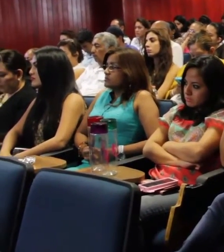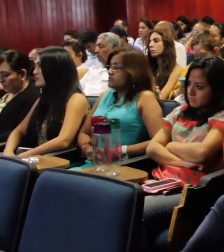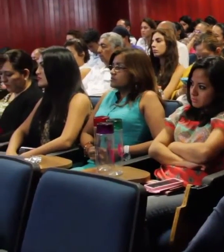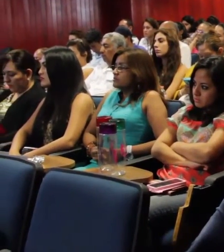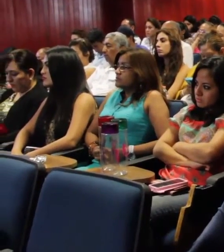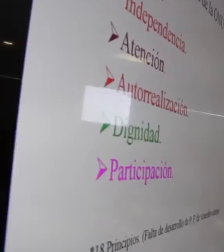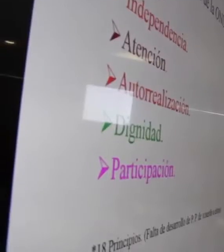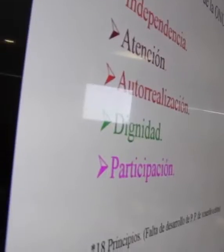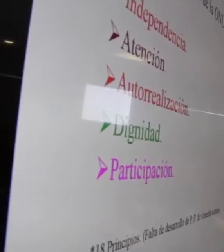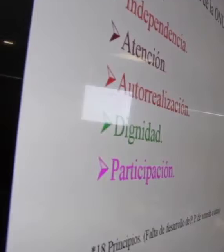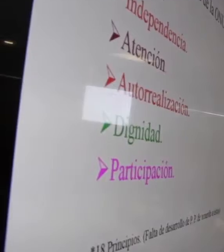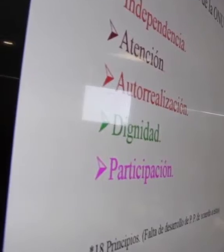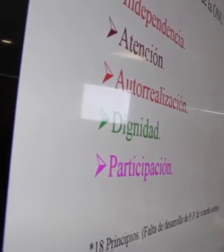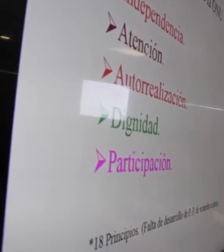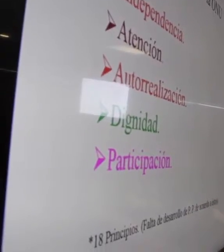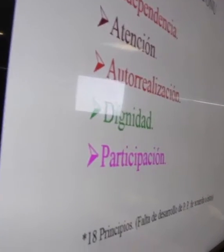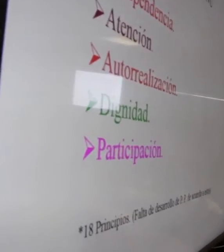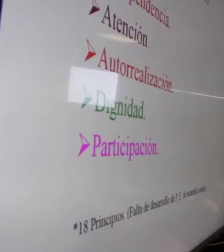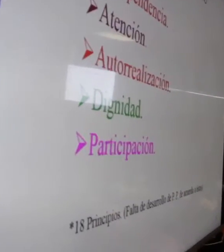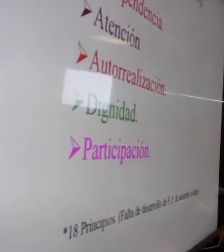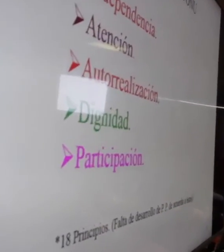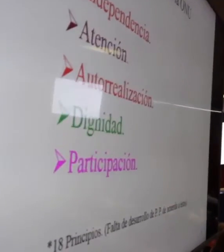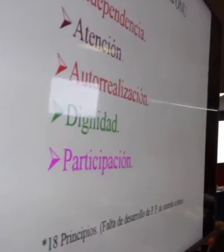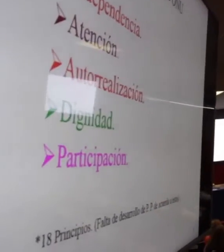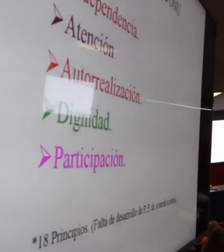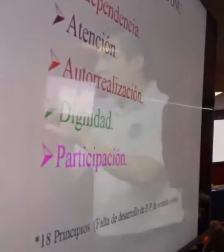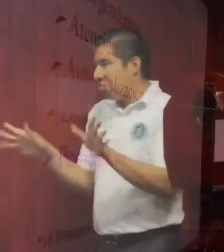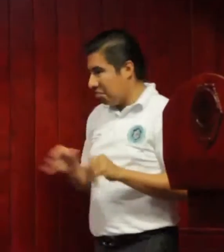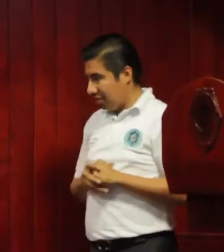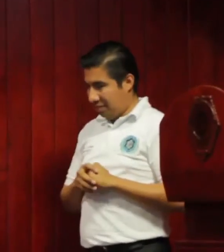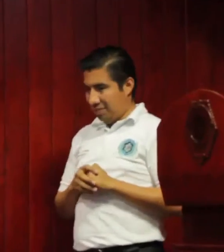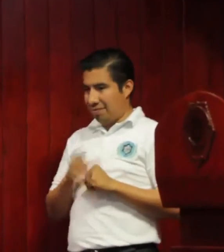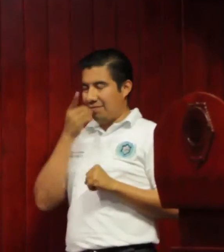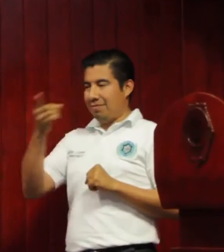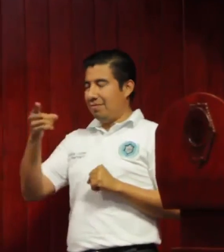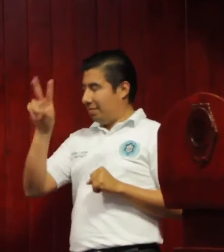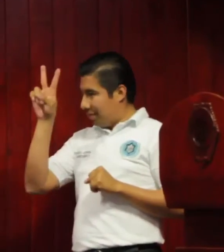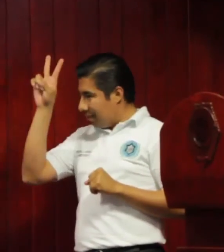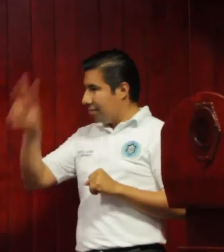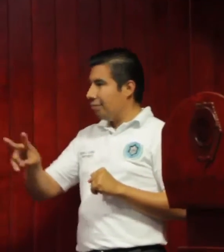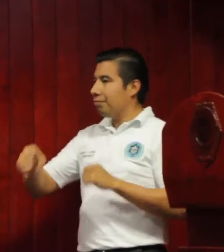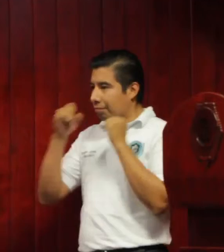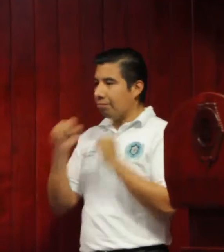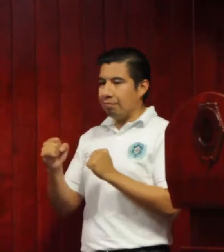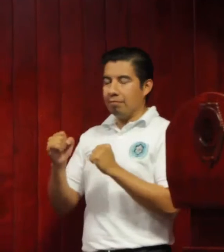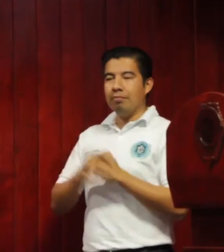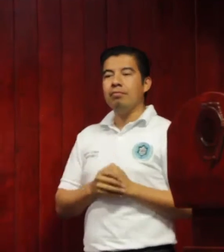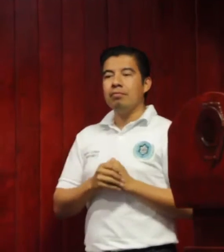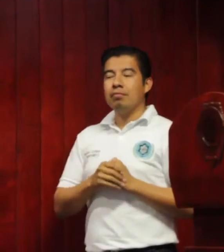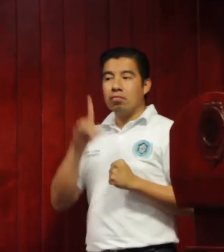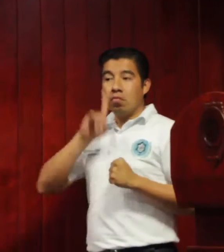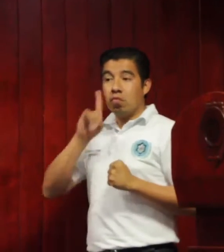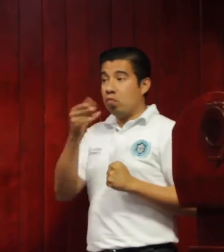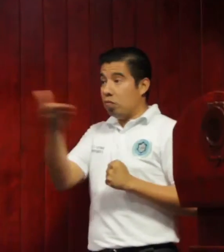hecho, ¿sí?, esto, ser mejor nuestro trabajo y recuperar la... Estoy convencido que las mujeres son